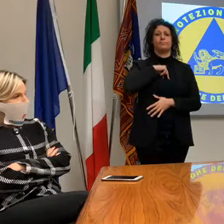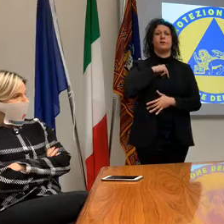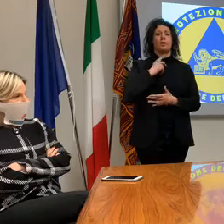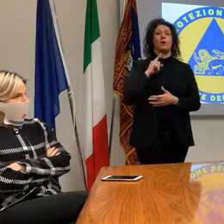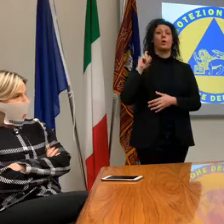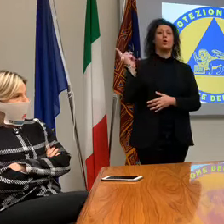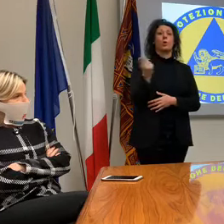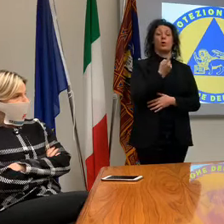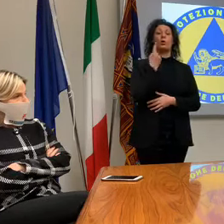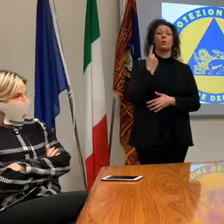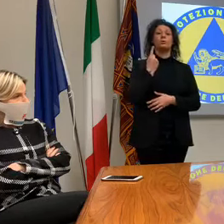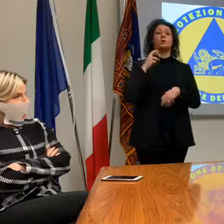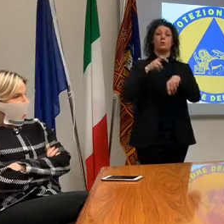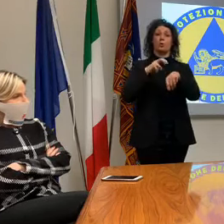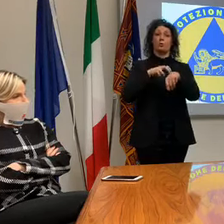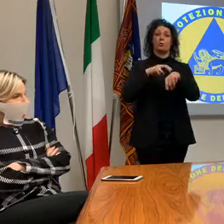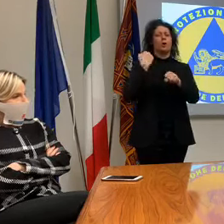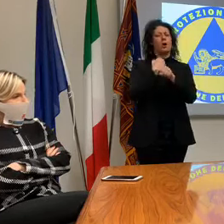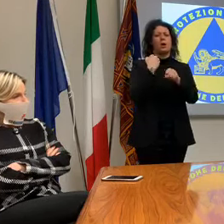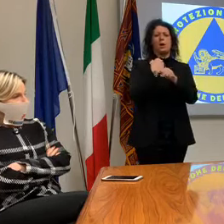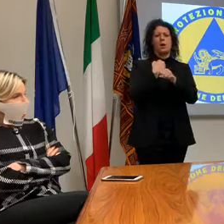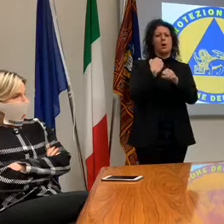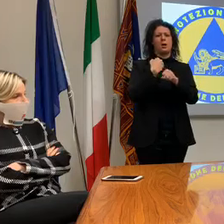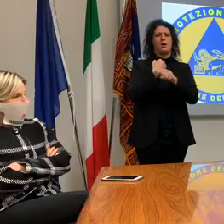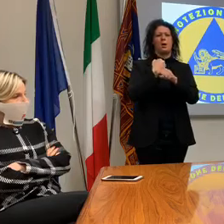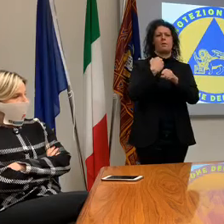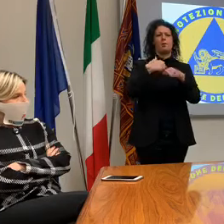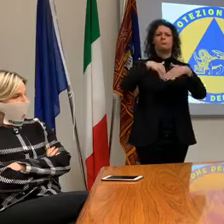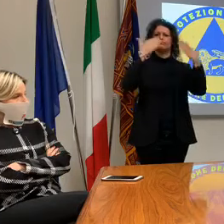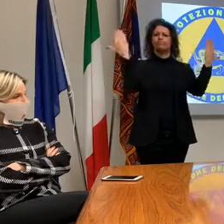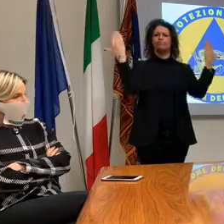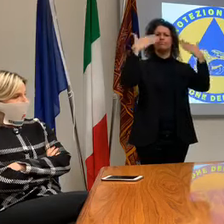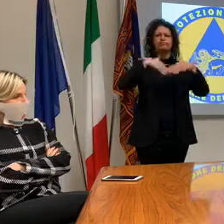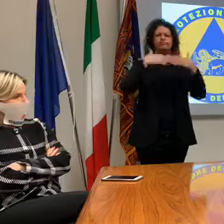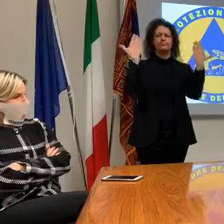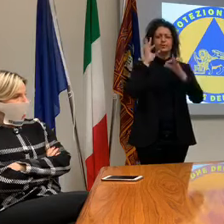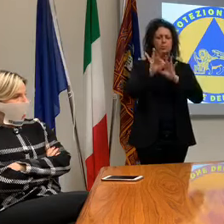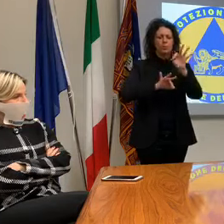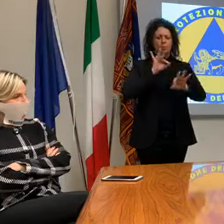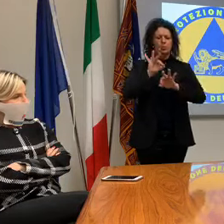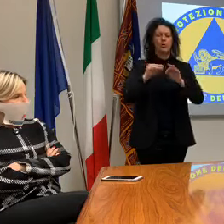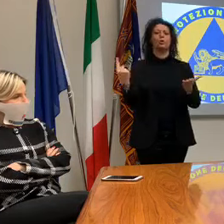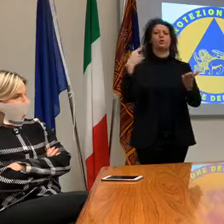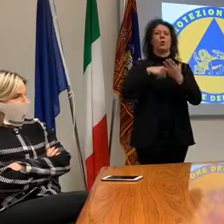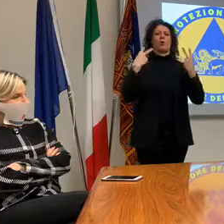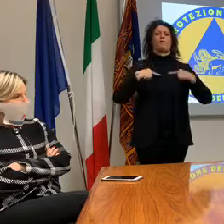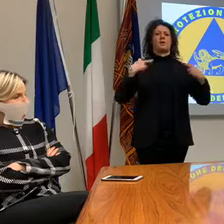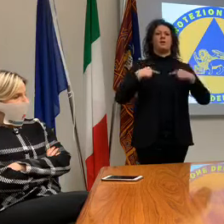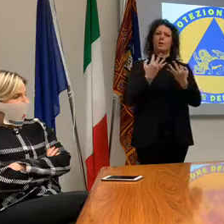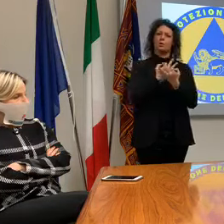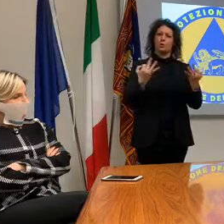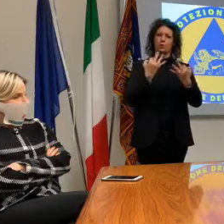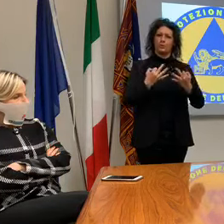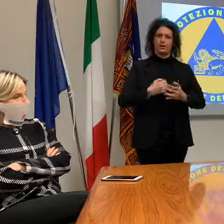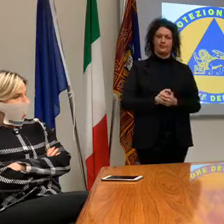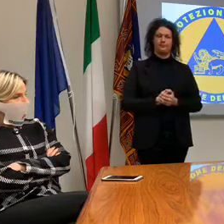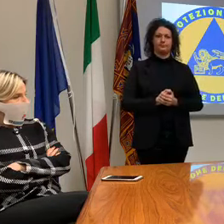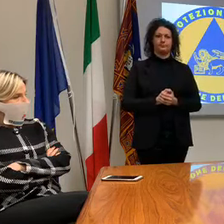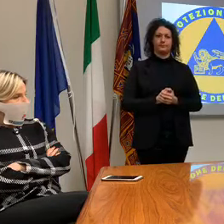stanno lavorando giorno e notte per fare in modo di riportarli a una vita normale. I dimessi